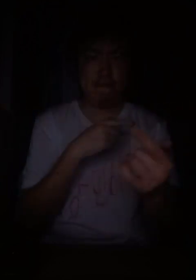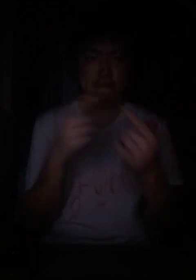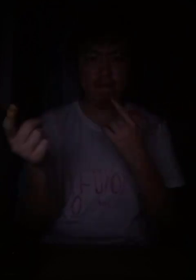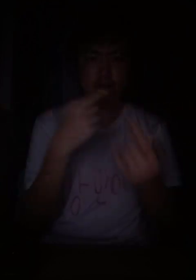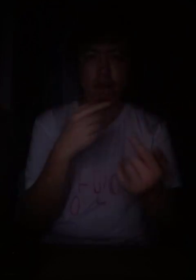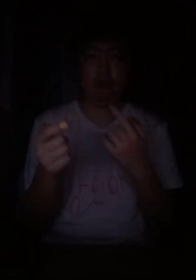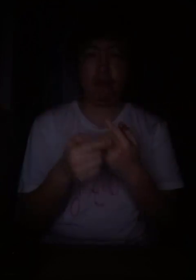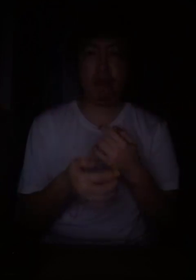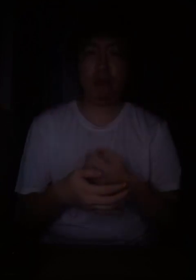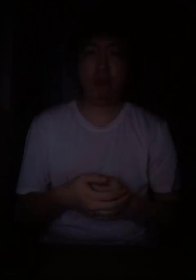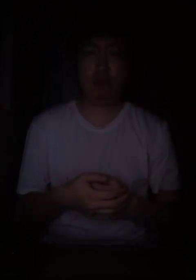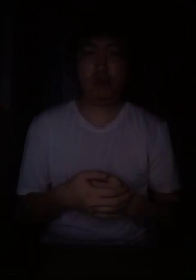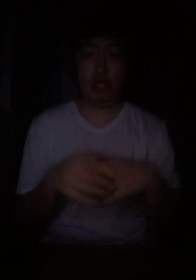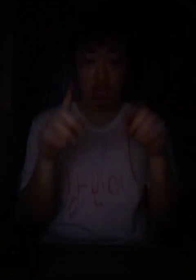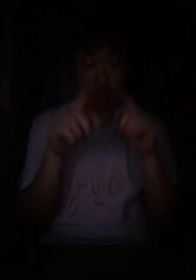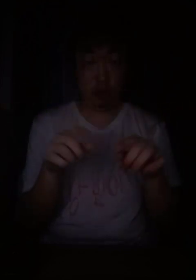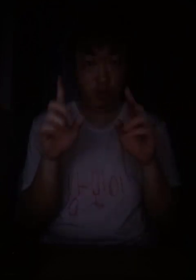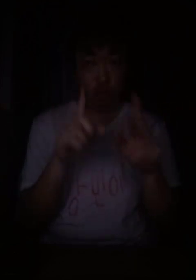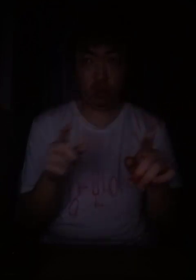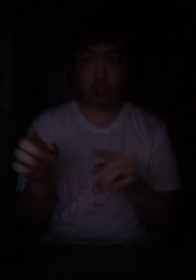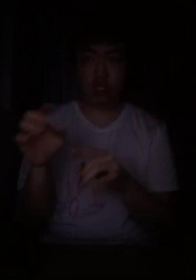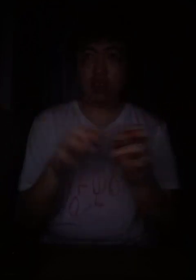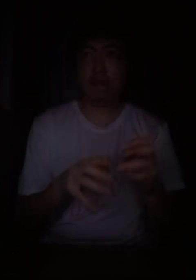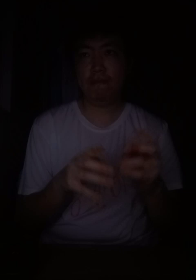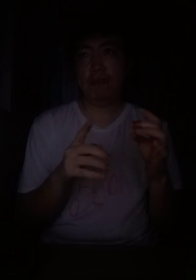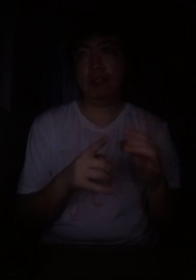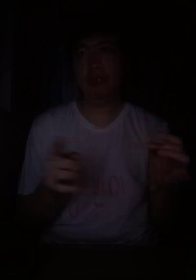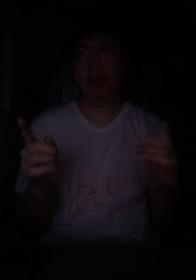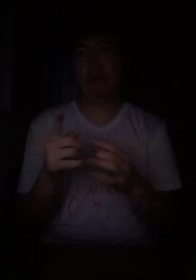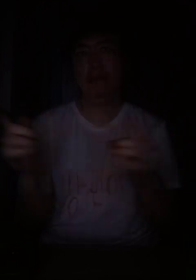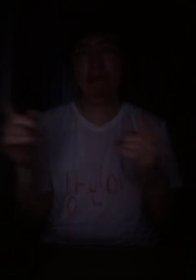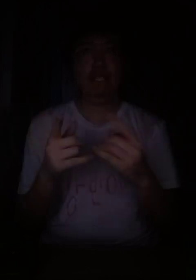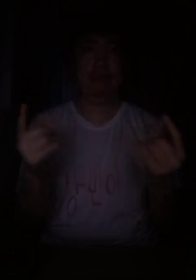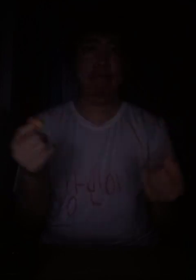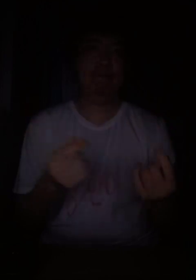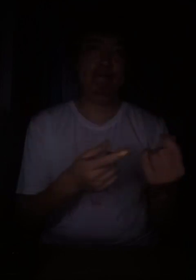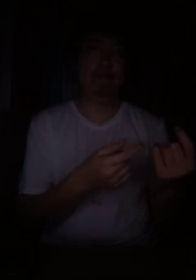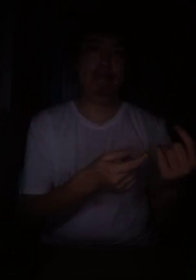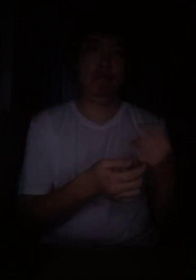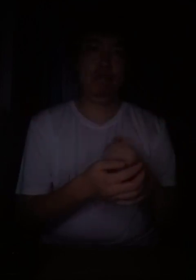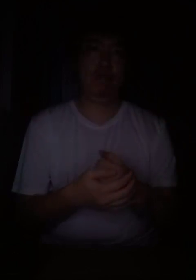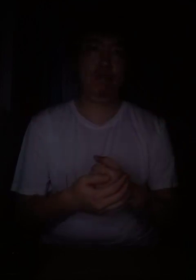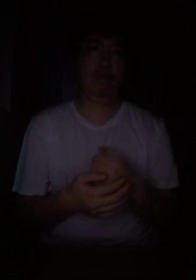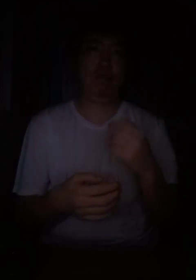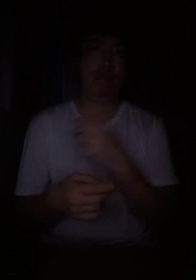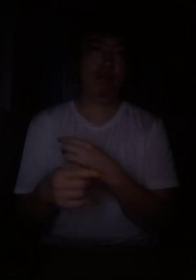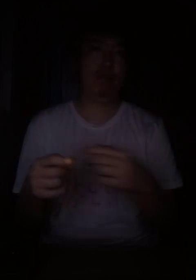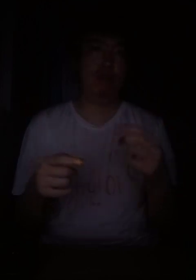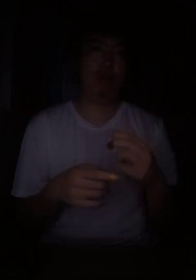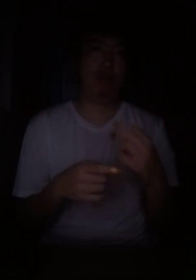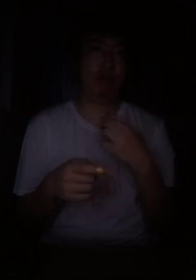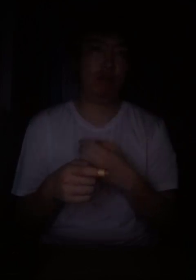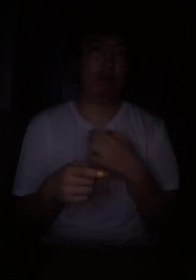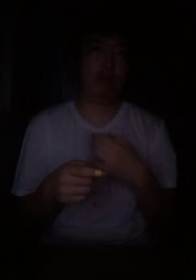또 카톡을 통해서 네. 서로 그때그때 정보를 공유하는데요. 네. 보통 저희가 제보를 받아도 그 한